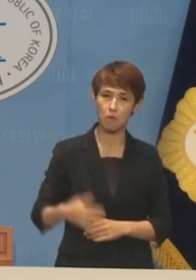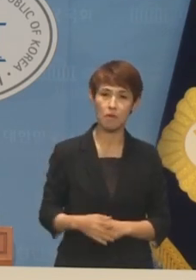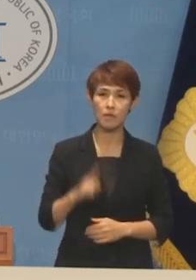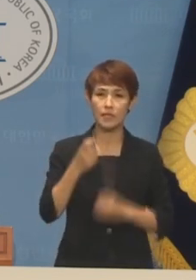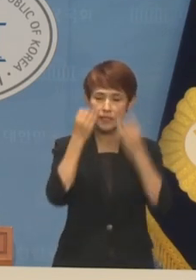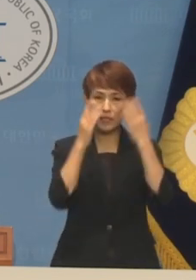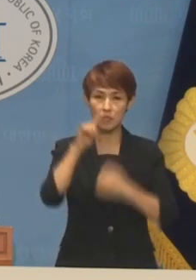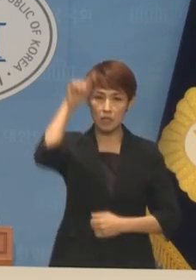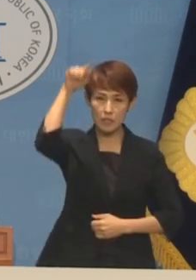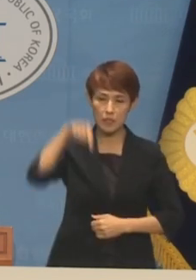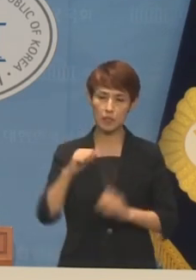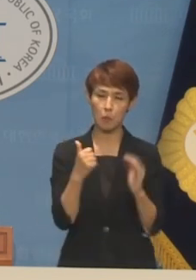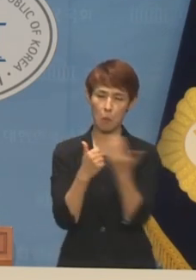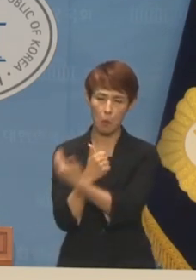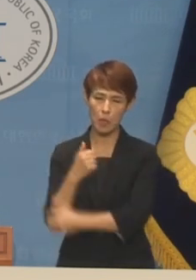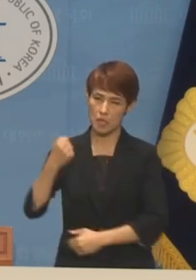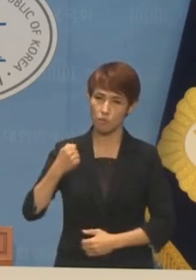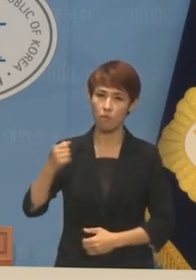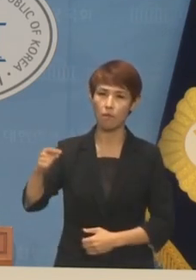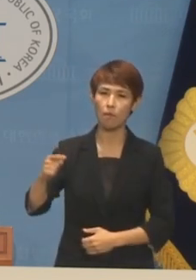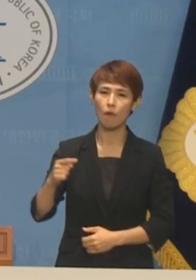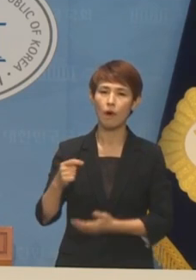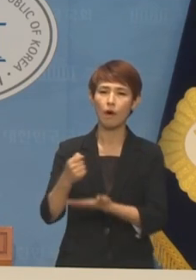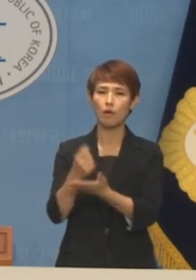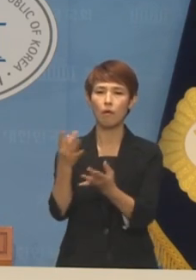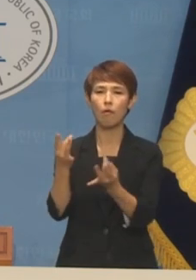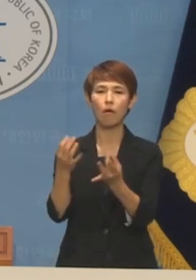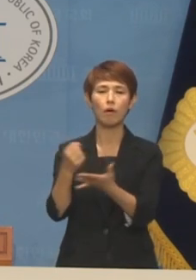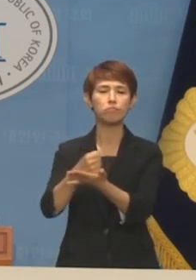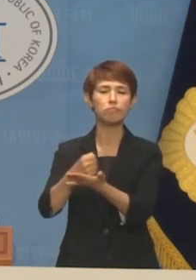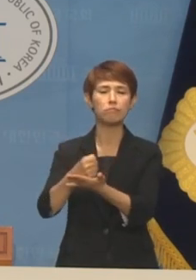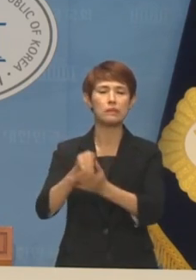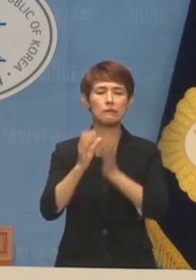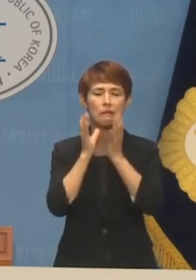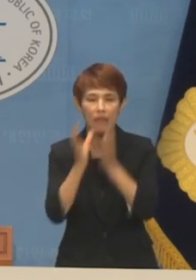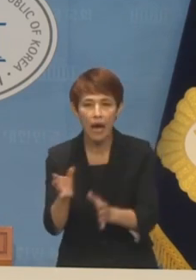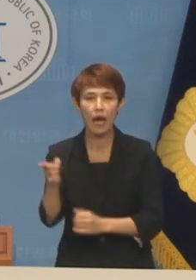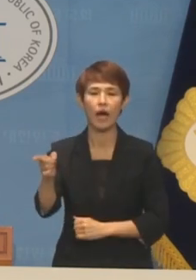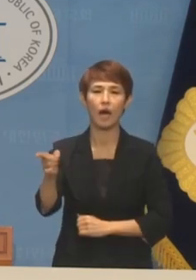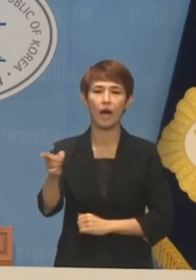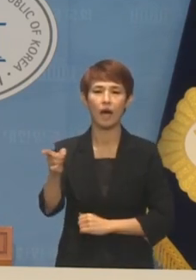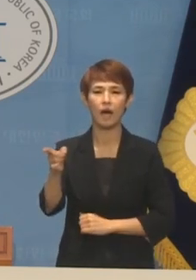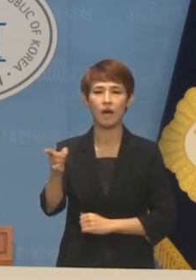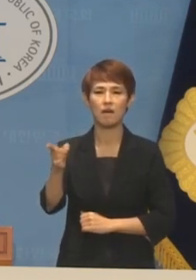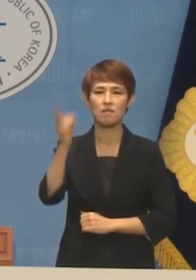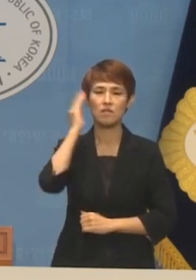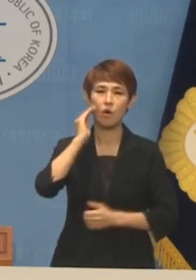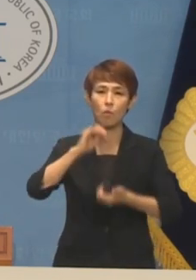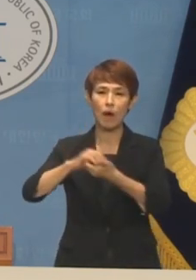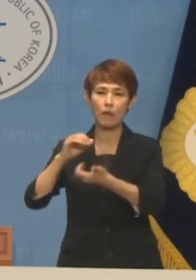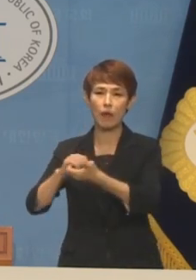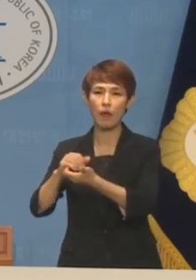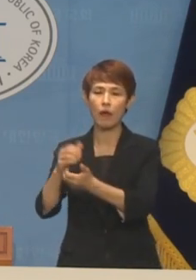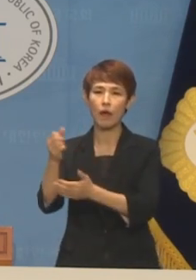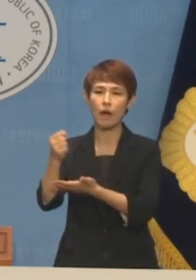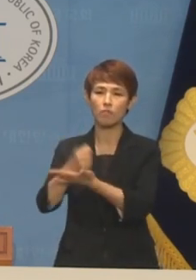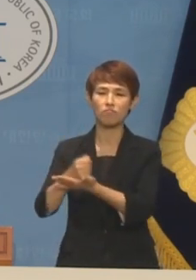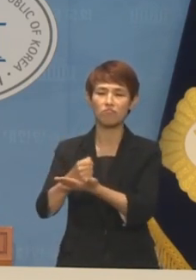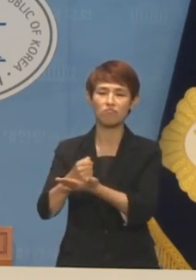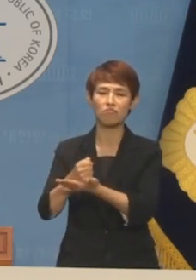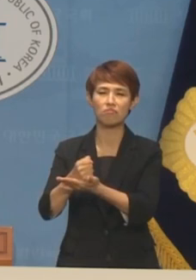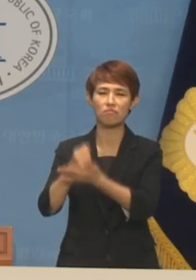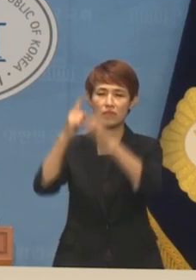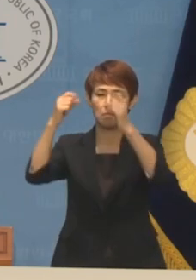세력, 술과 주술에 빠졌다, 청와대를 굿땅으로 만들 순 없습니다,